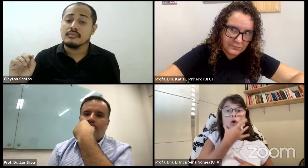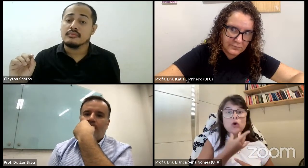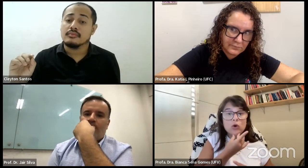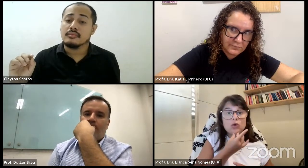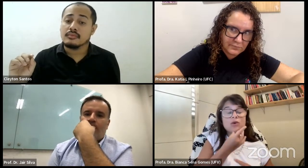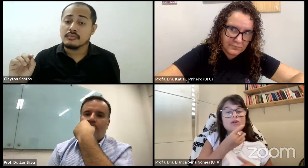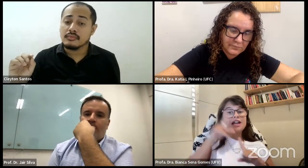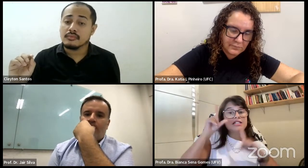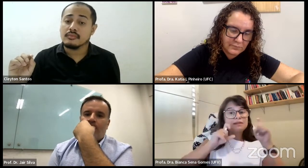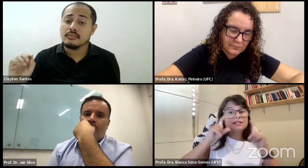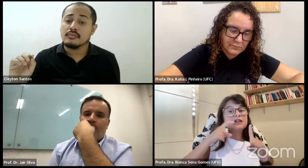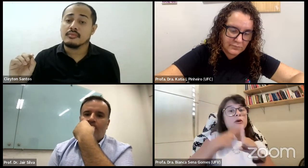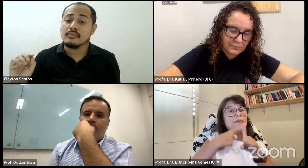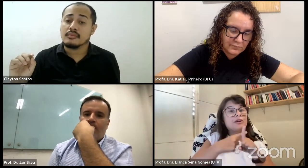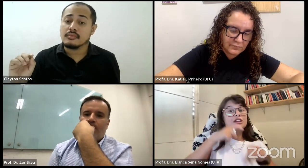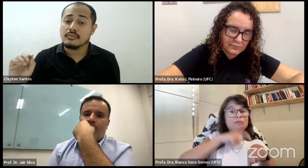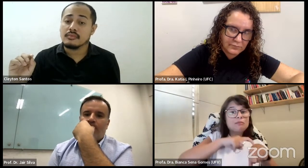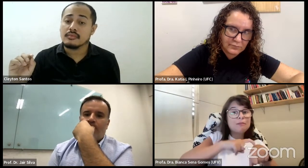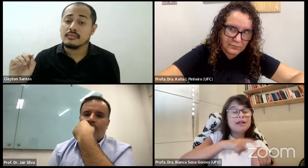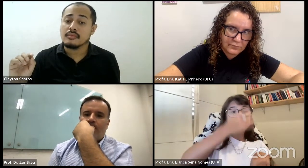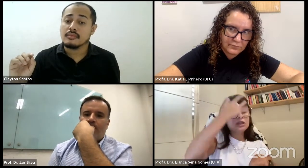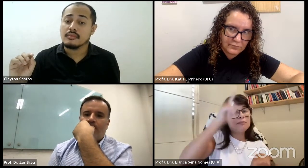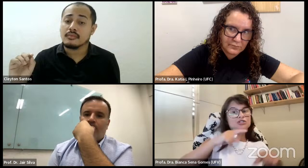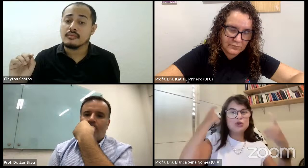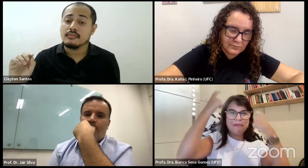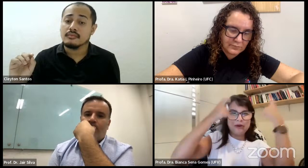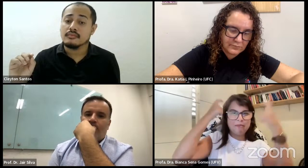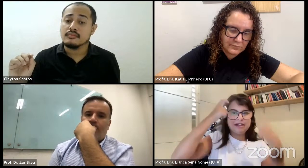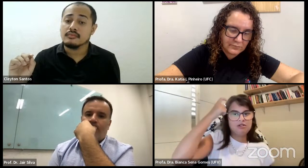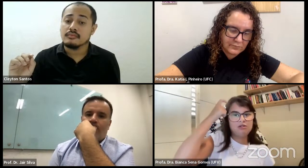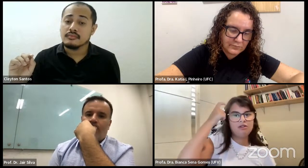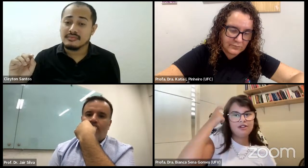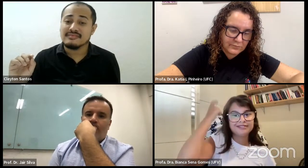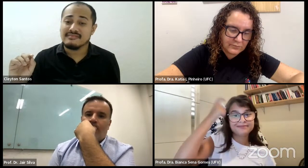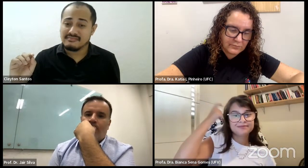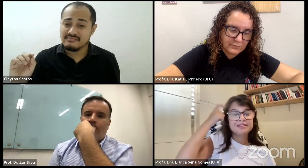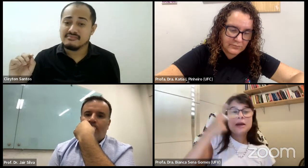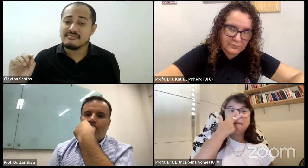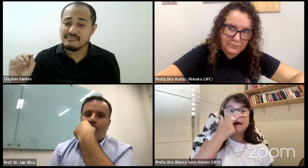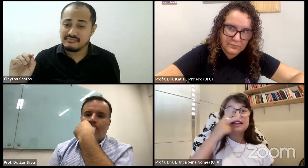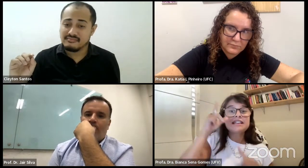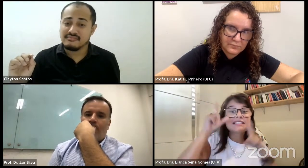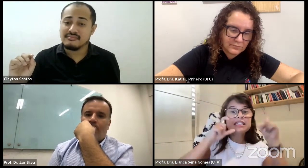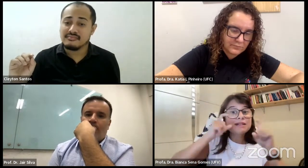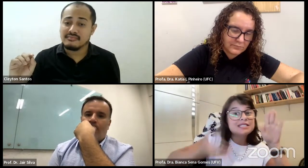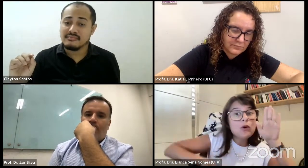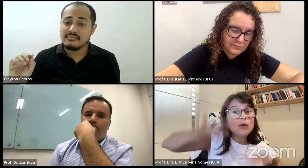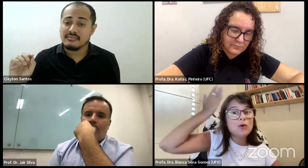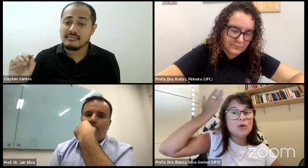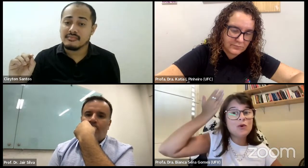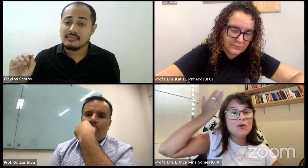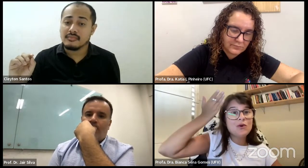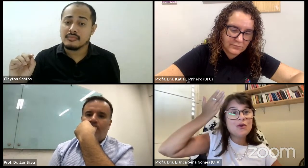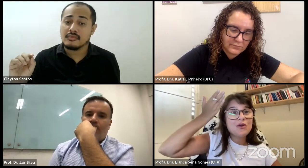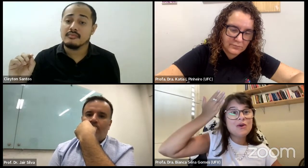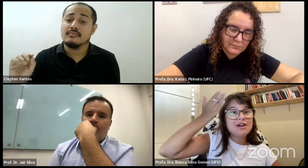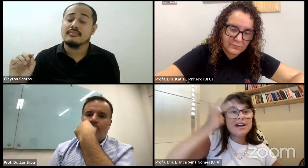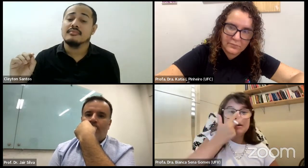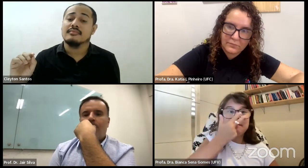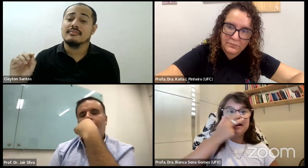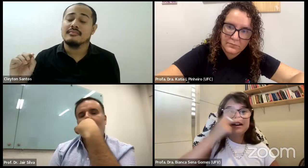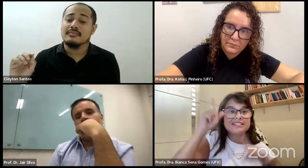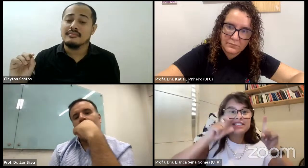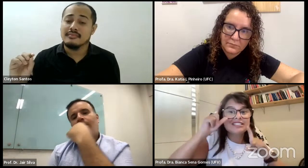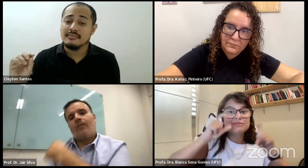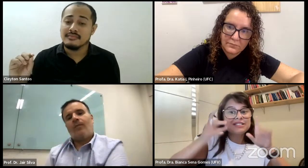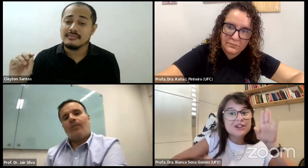não está explicado. Então, quando você fala da parte facial, da expressão, então você fala do sinal de